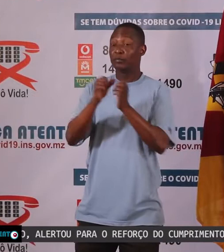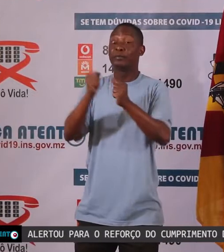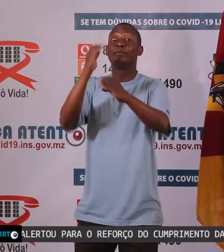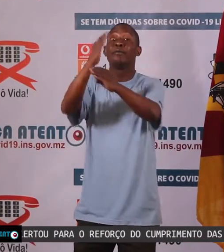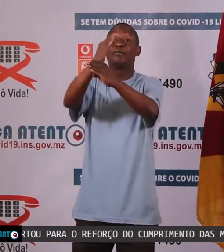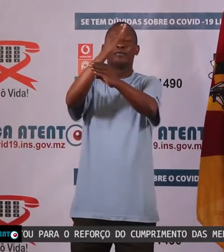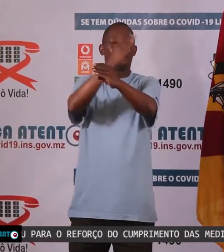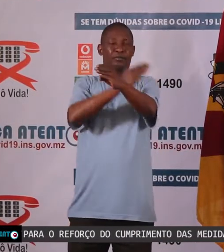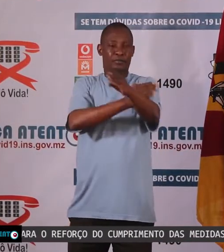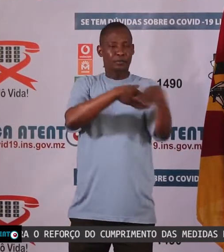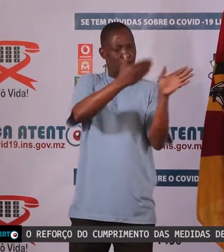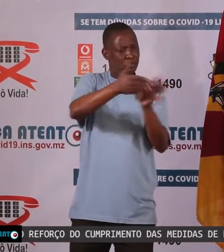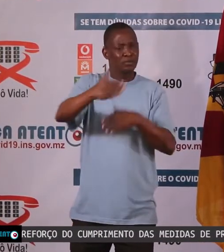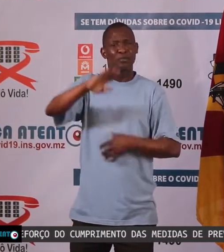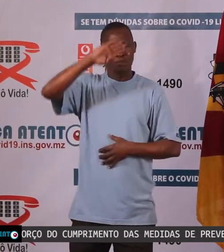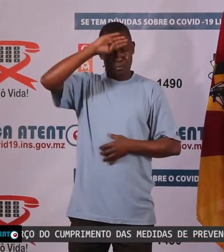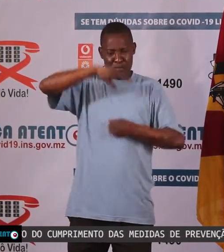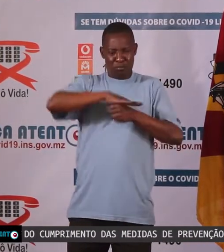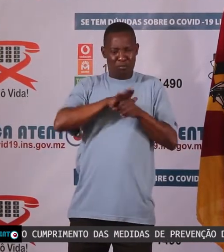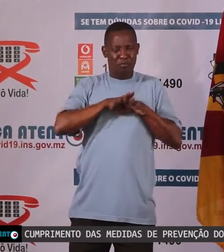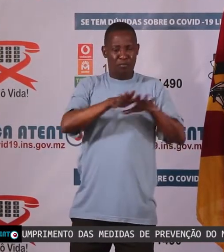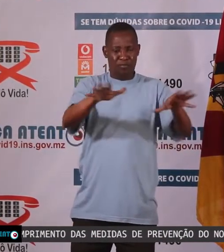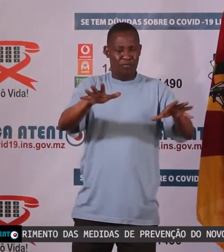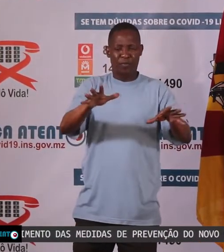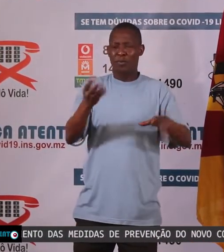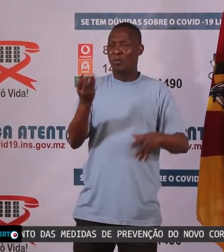assintomáticos. E também